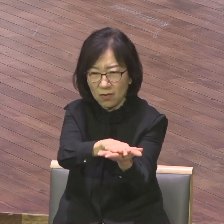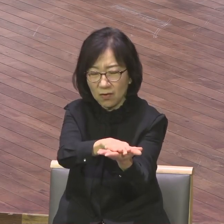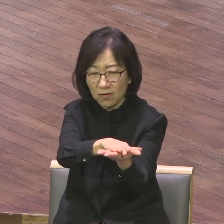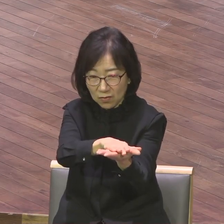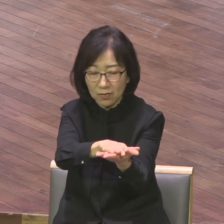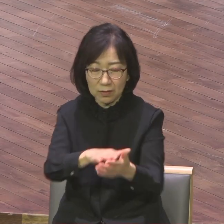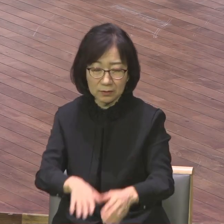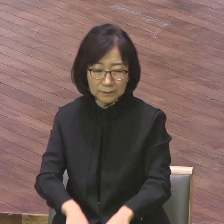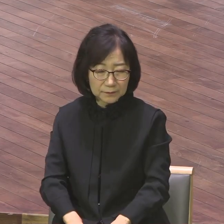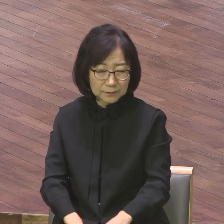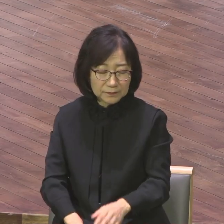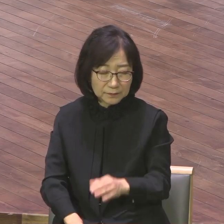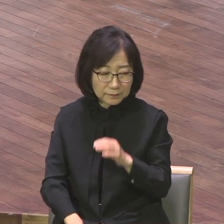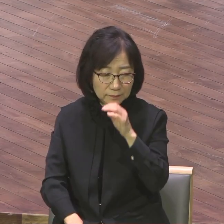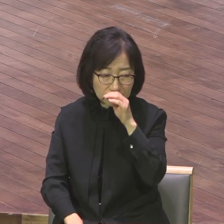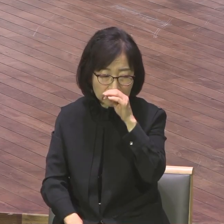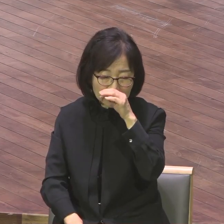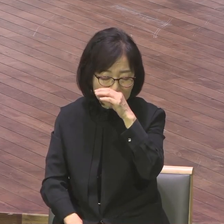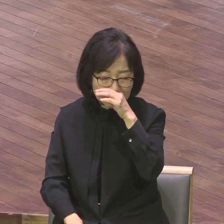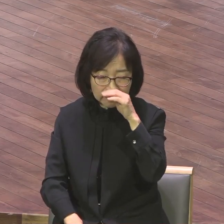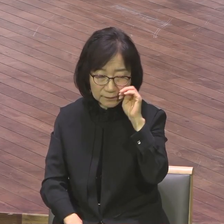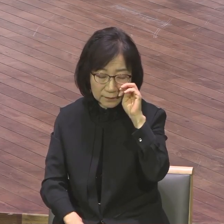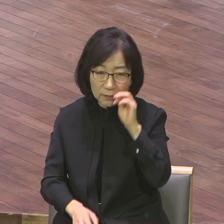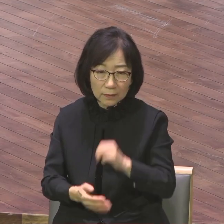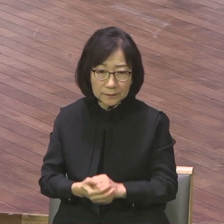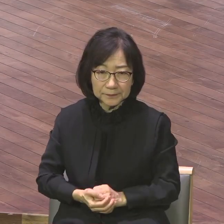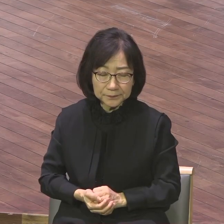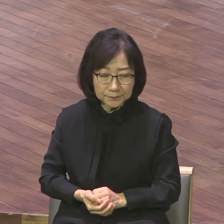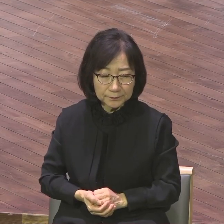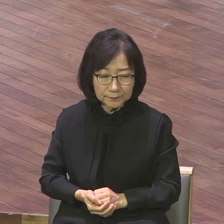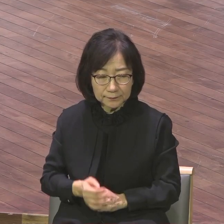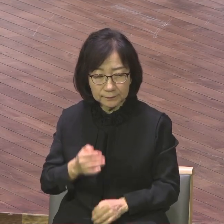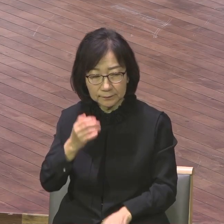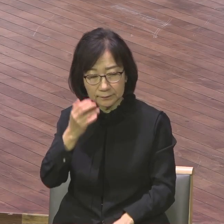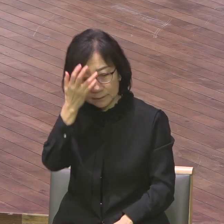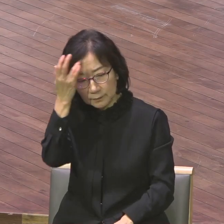것이 예배다. 그런데 우리는 말씀 중심의 예배가